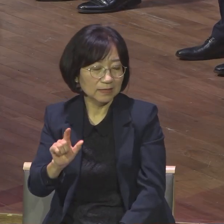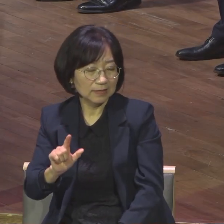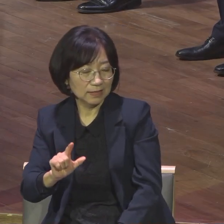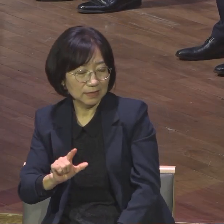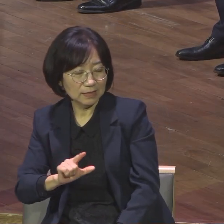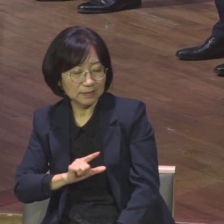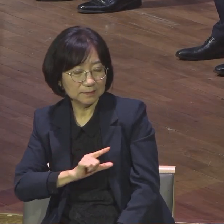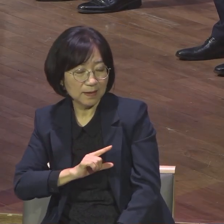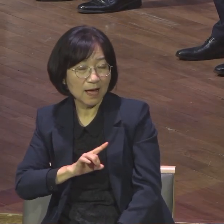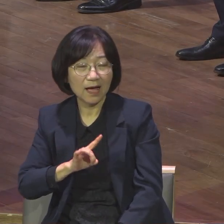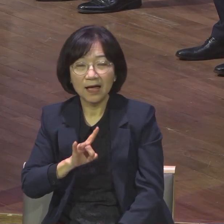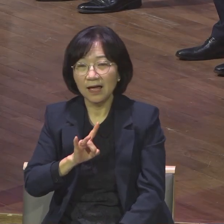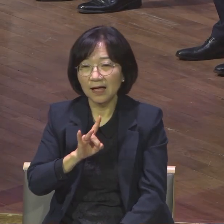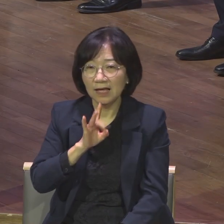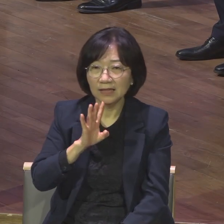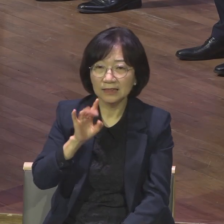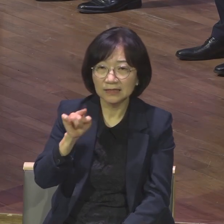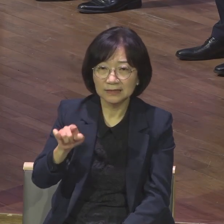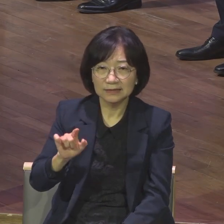그